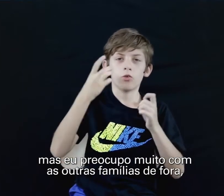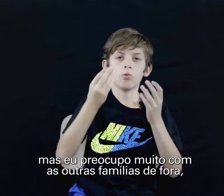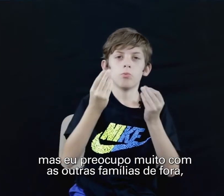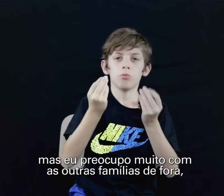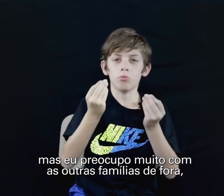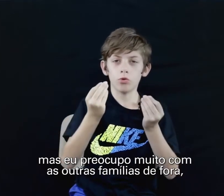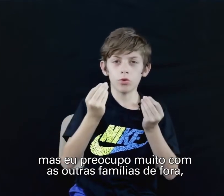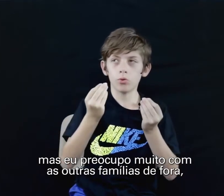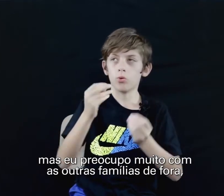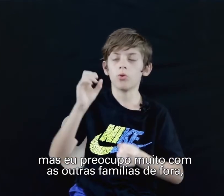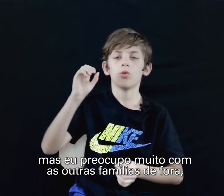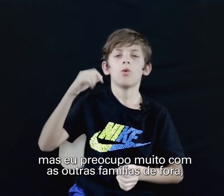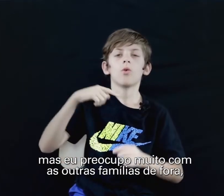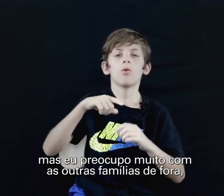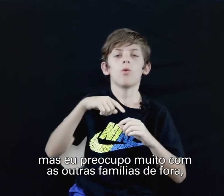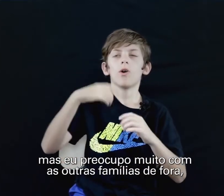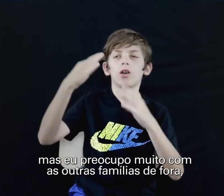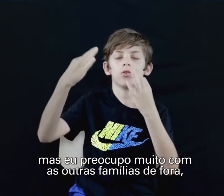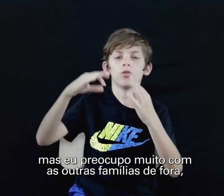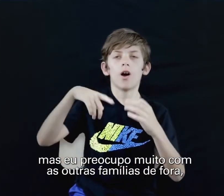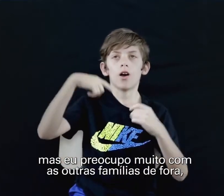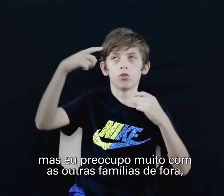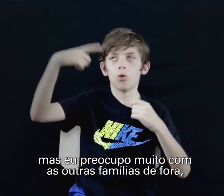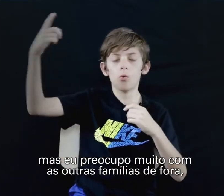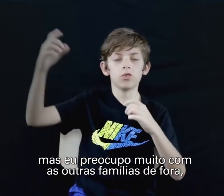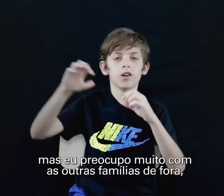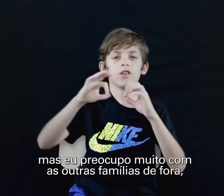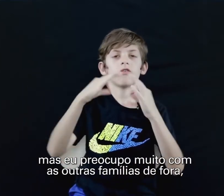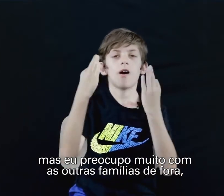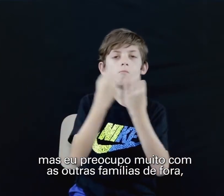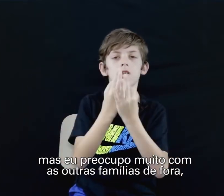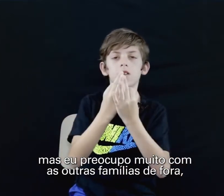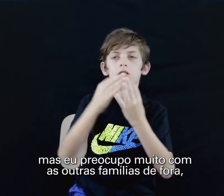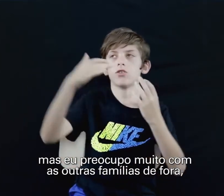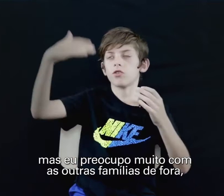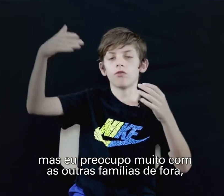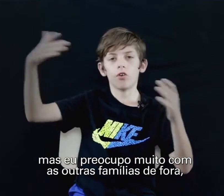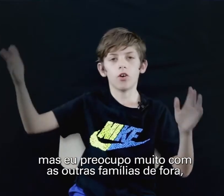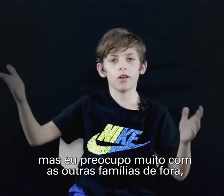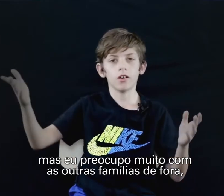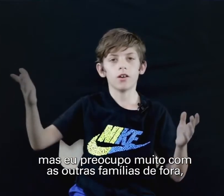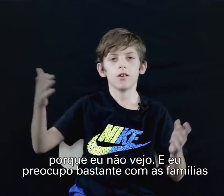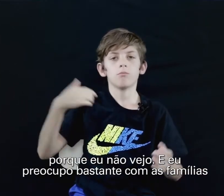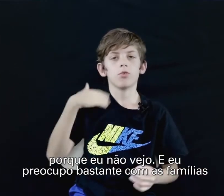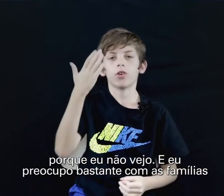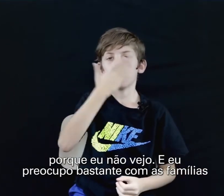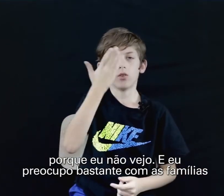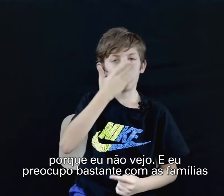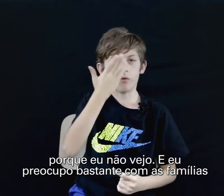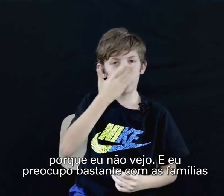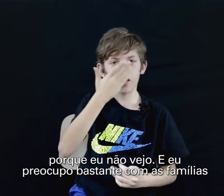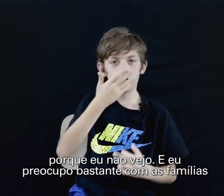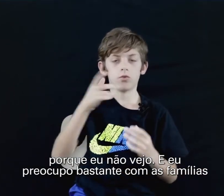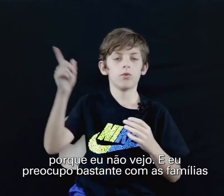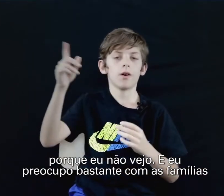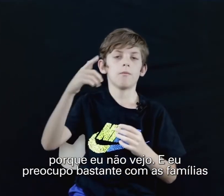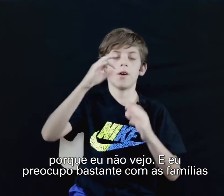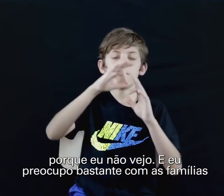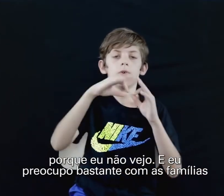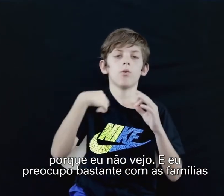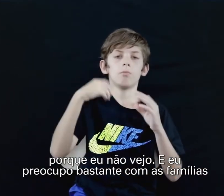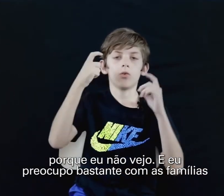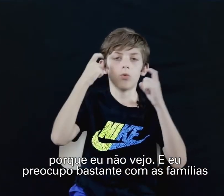mas eu preocupo muito com as outras famílias de fora, porque eu não